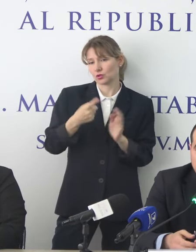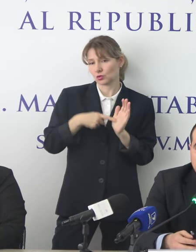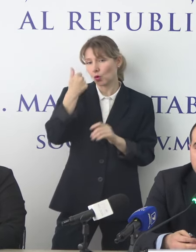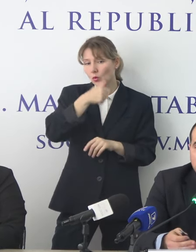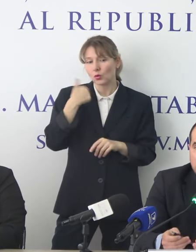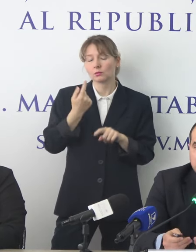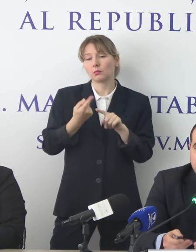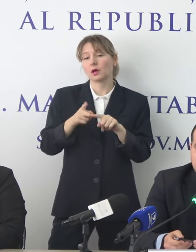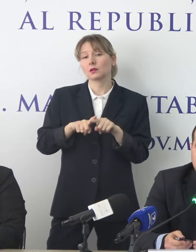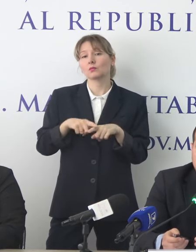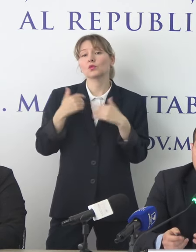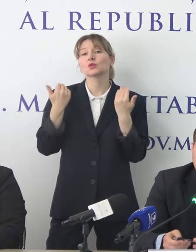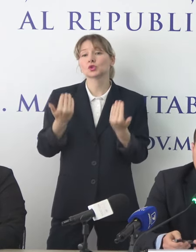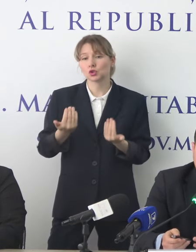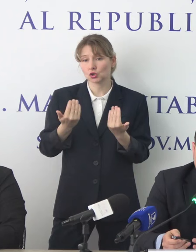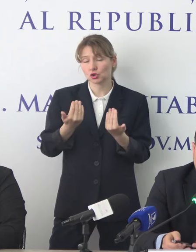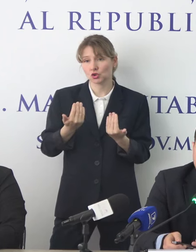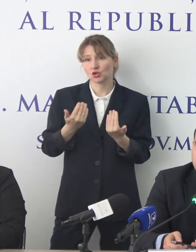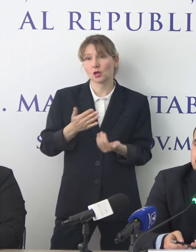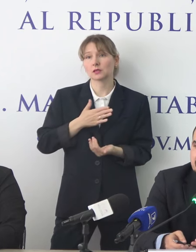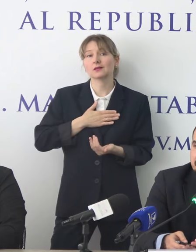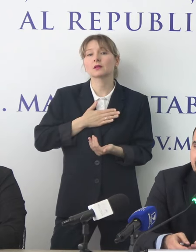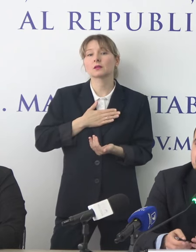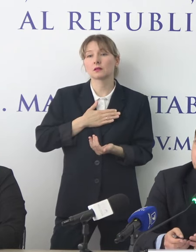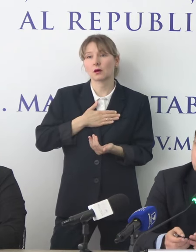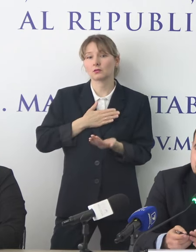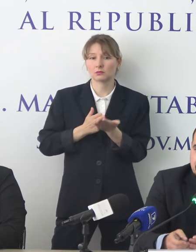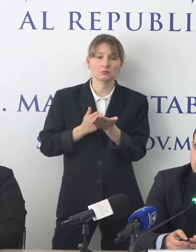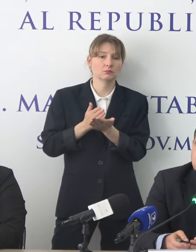Dar acum vrem să ne concentrăm pe